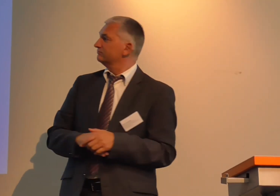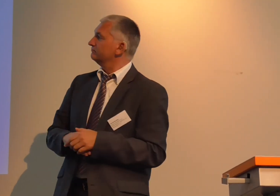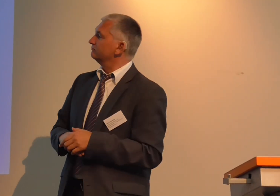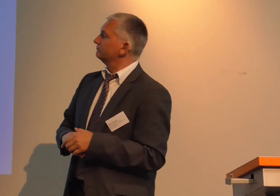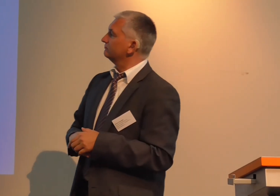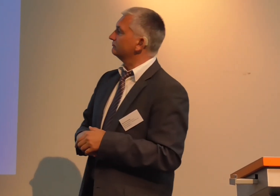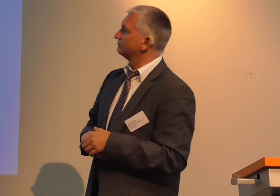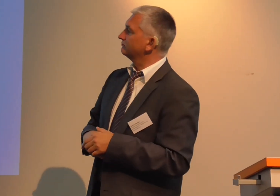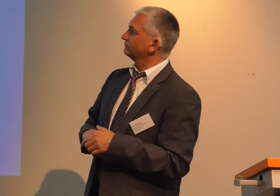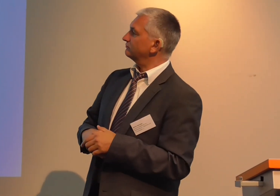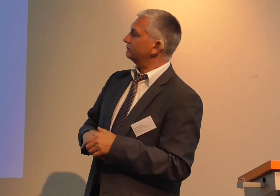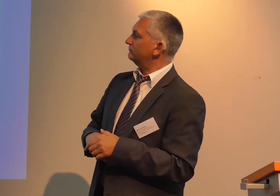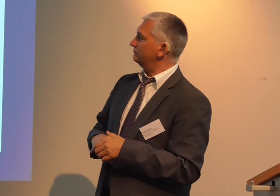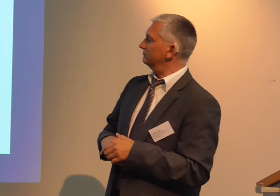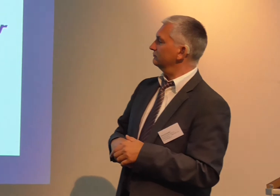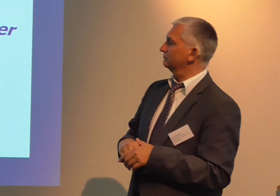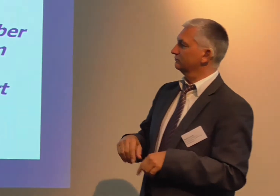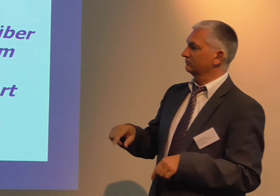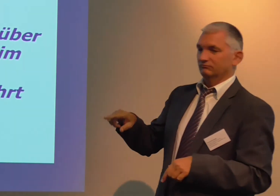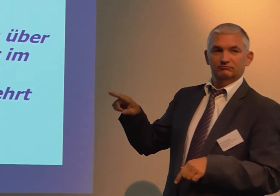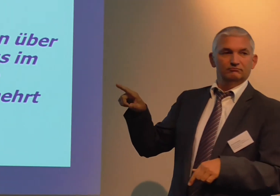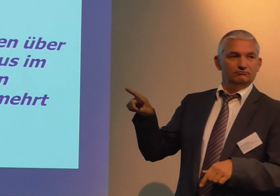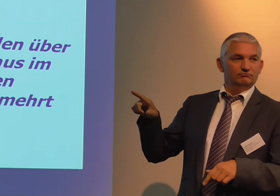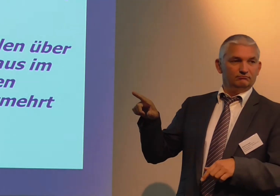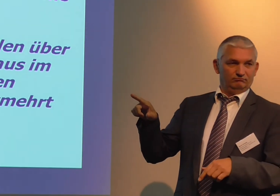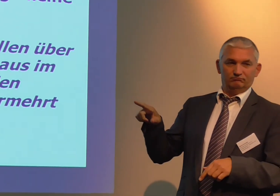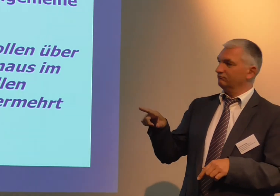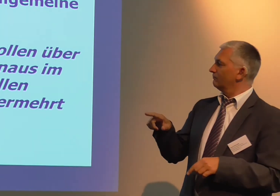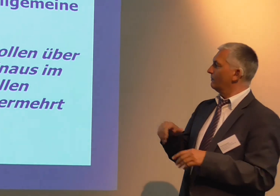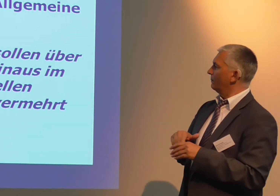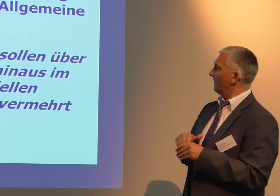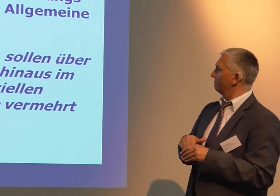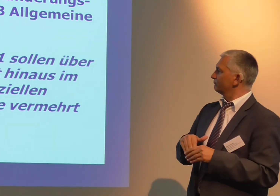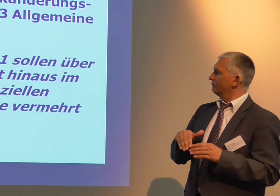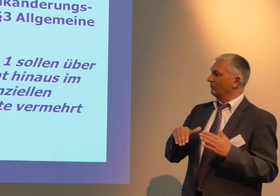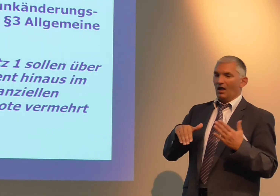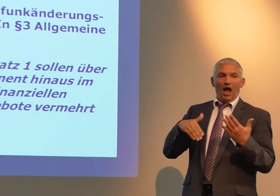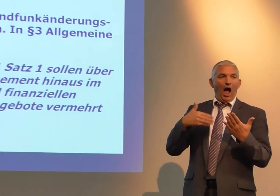ist dann auch geändert worden. Am 1. Juni 2009.